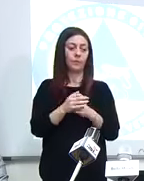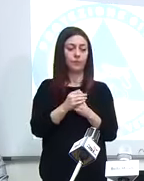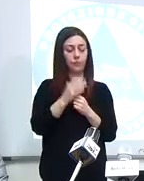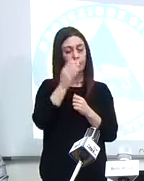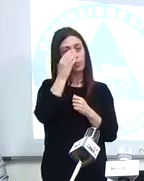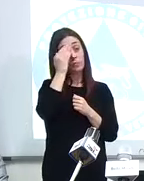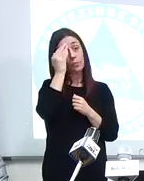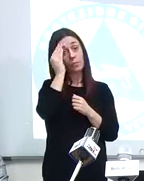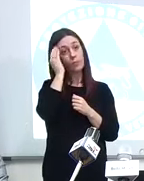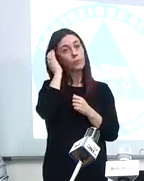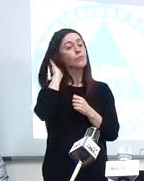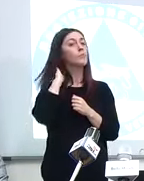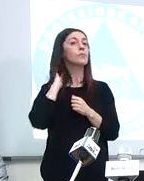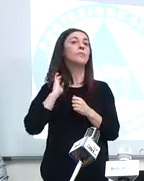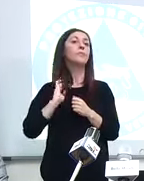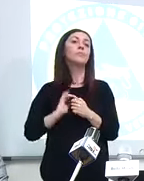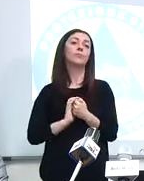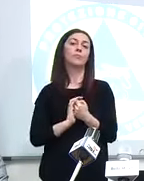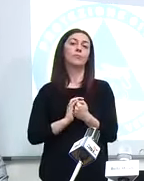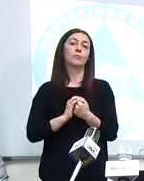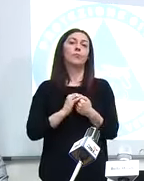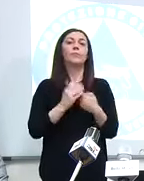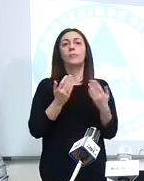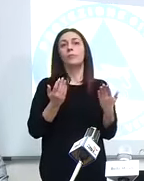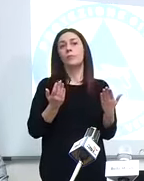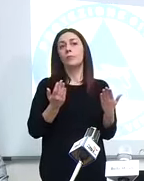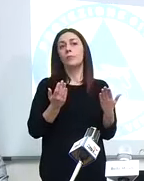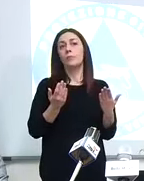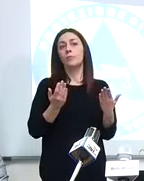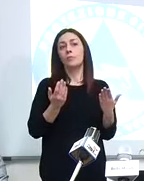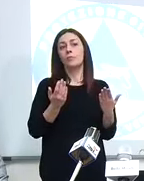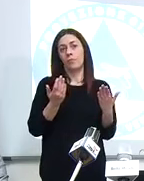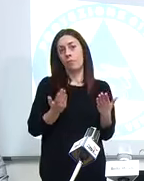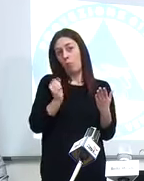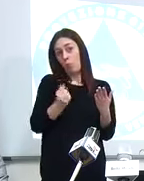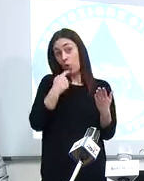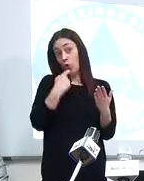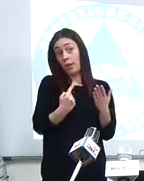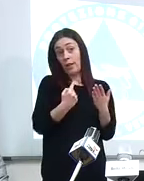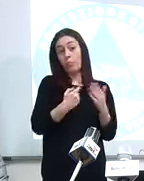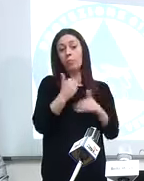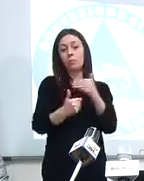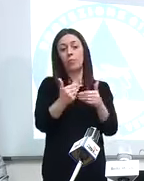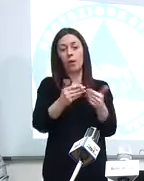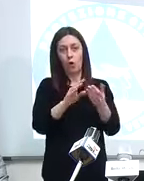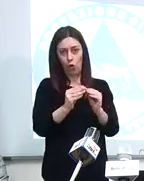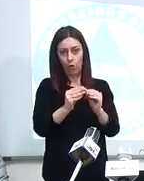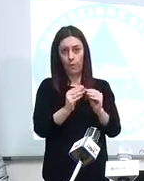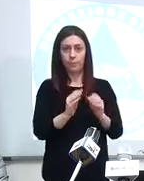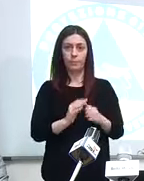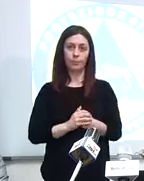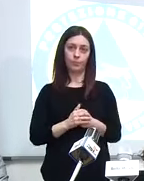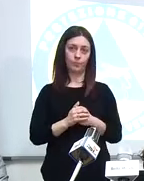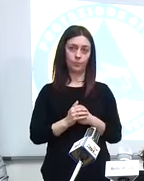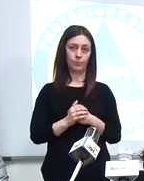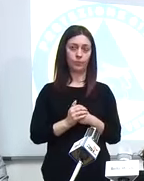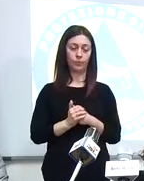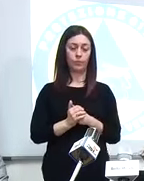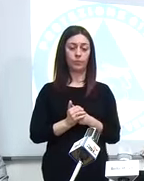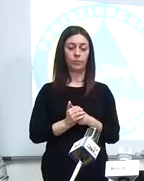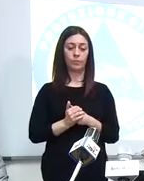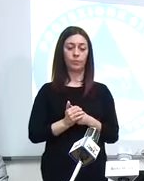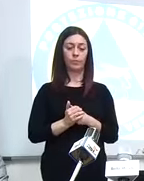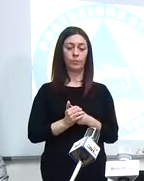ci dà l'opportunità di dire anche come procediamo. Allora, il